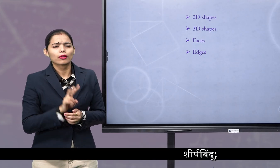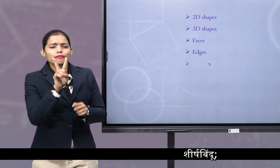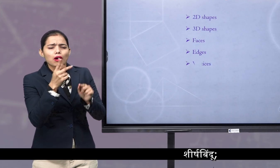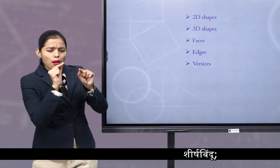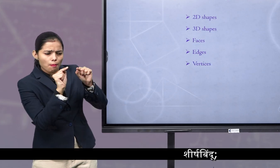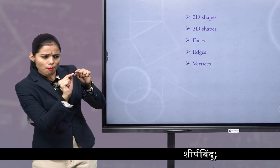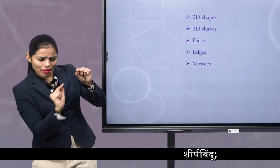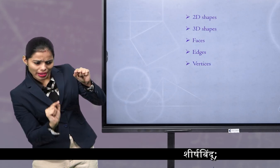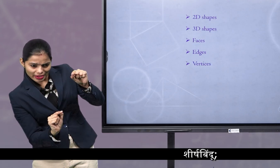शीर्षबिंदू,